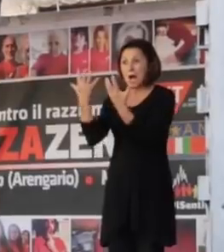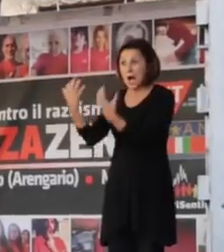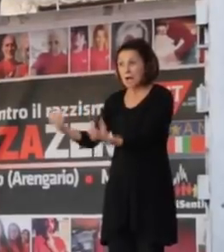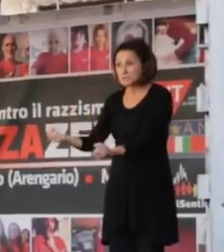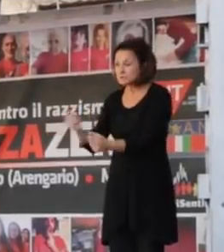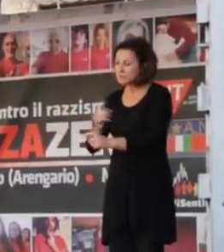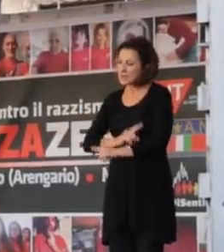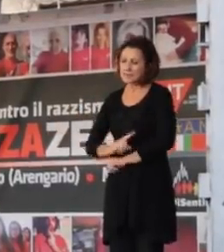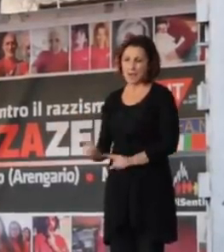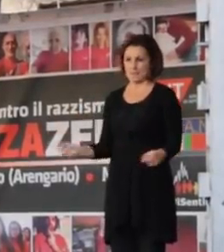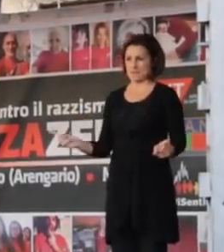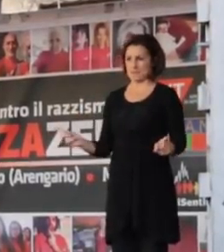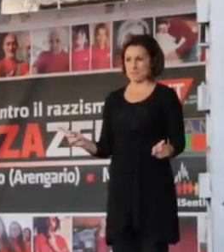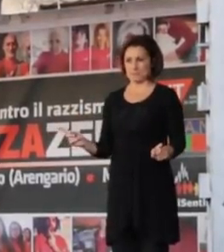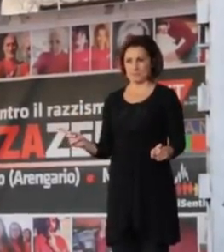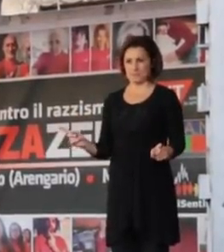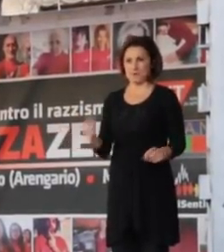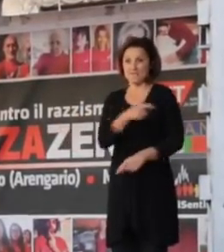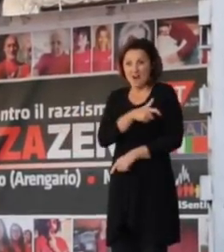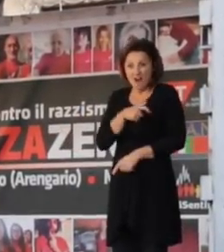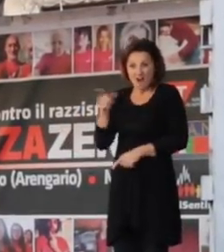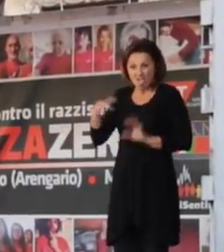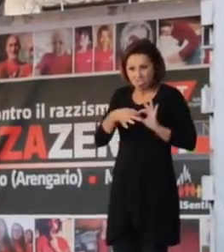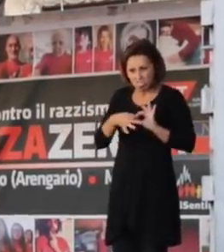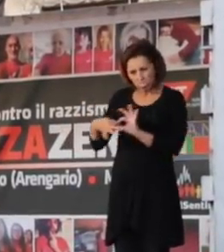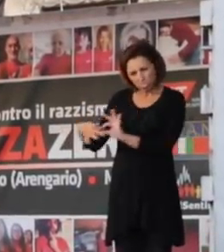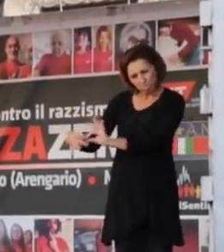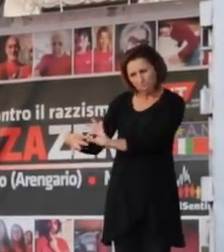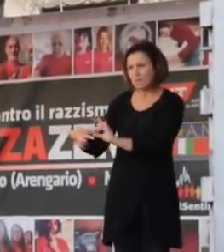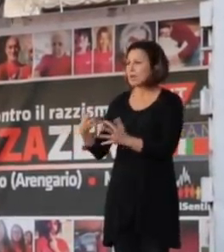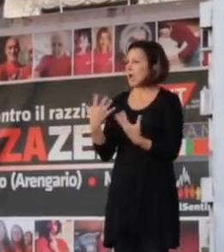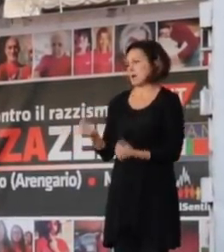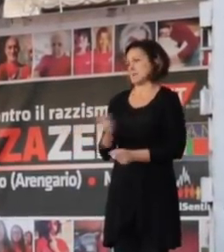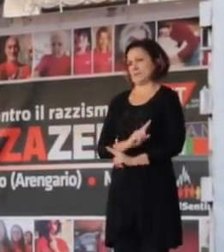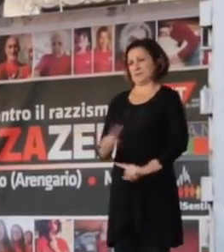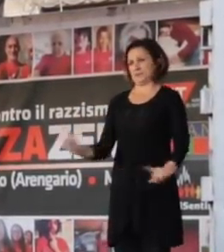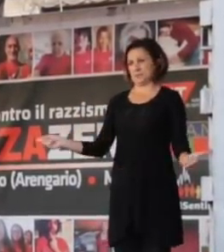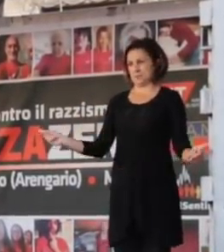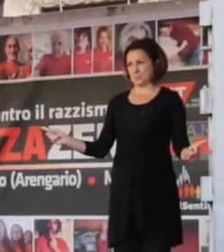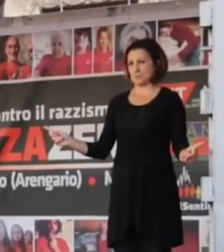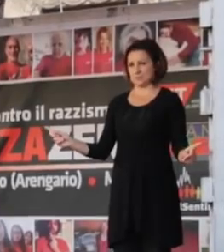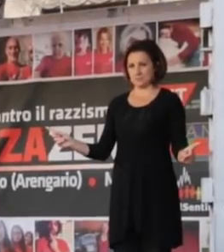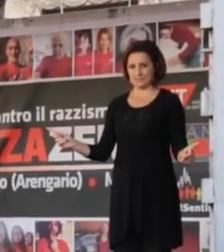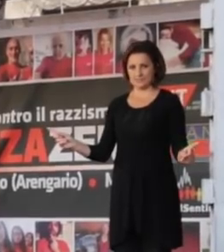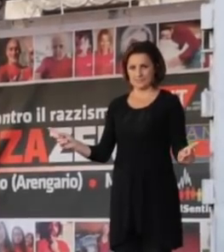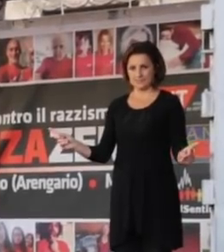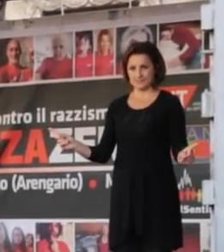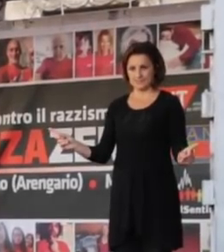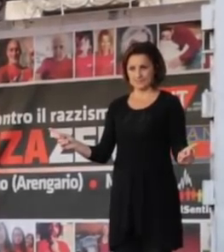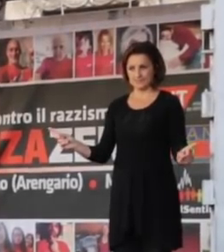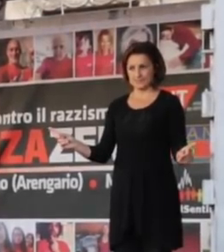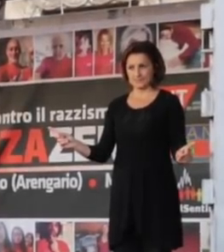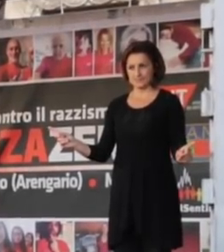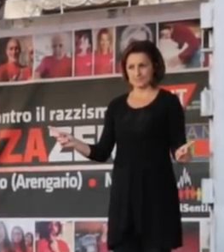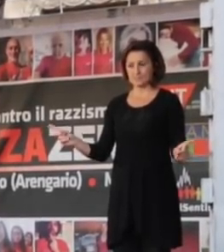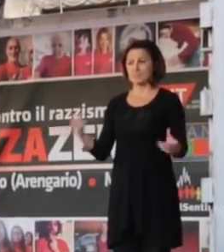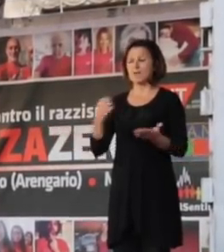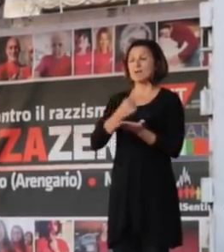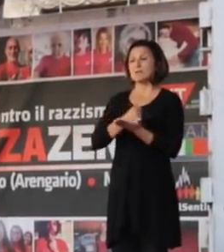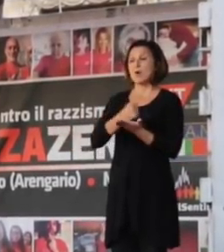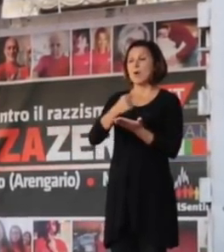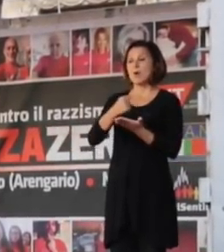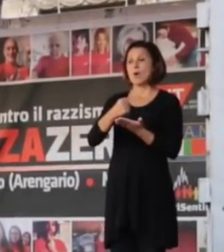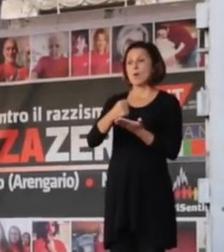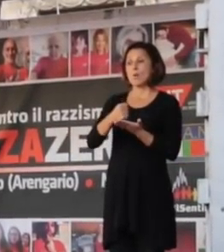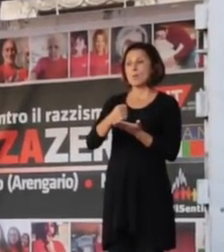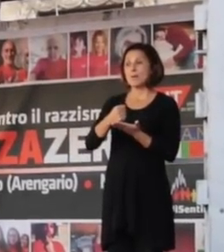questa deriva fascista, mai più, dando attuazione al documento